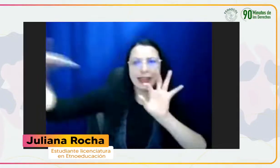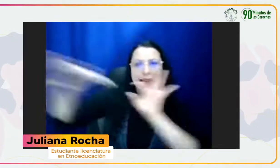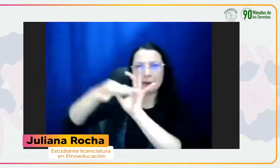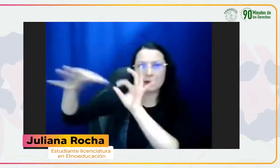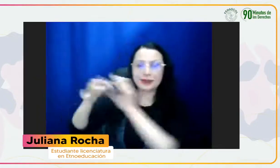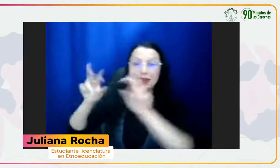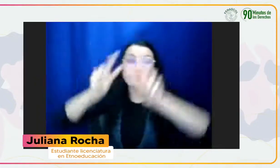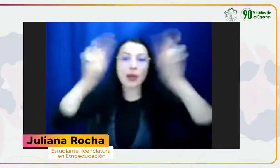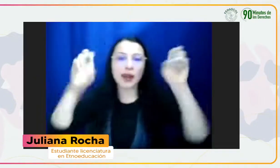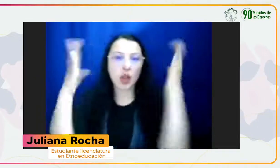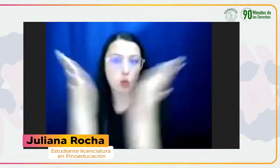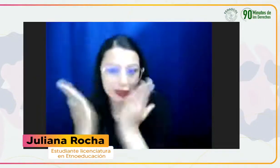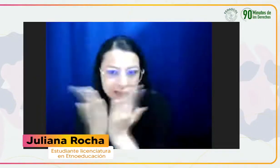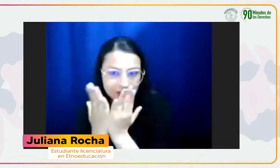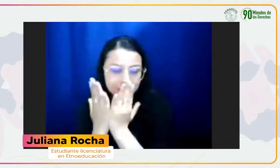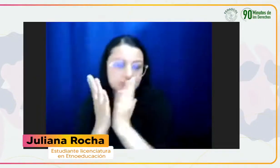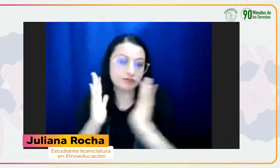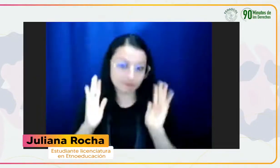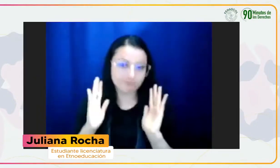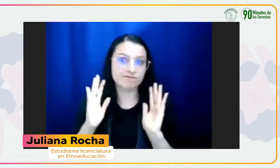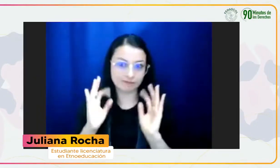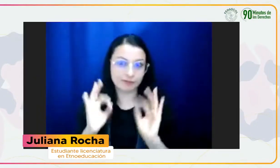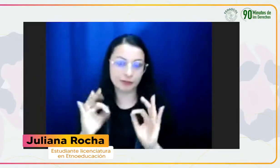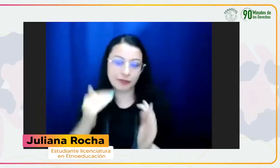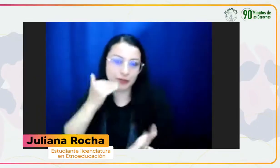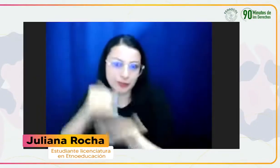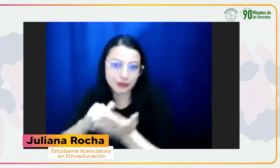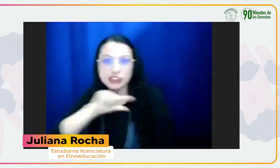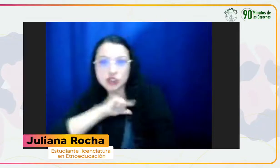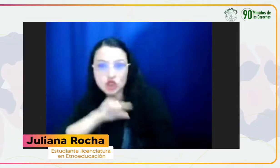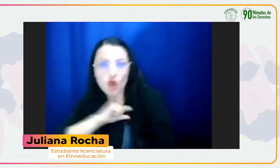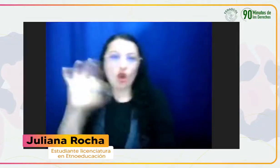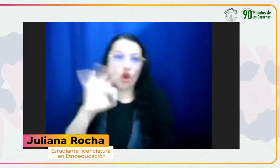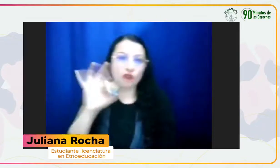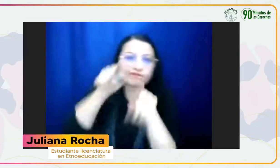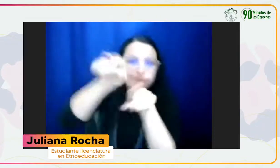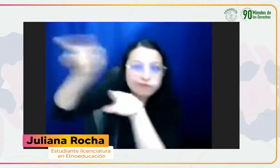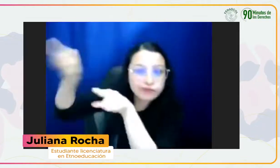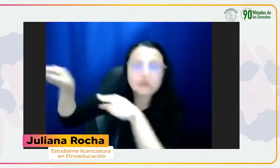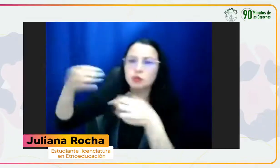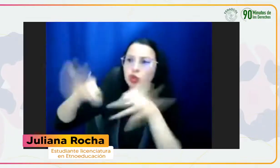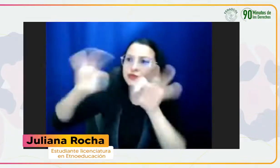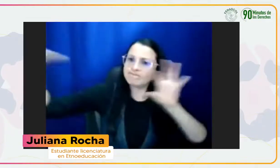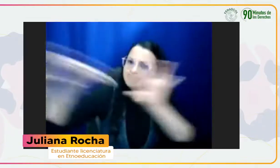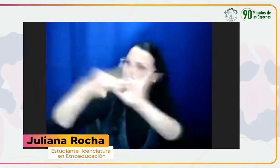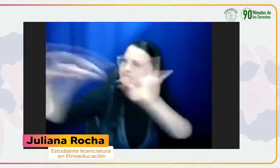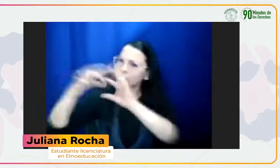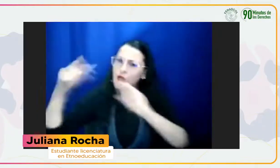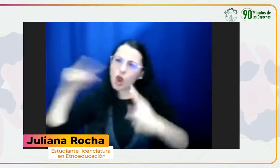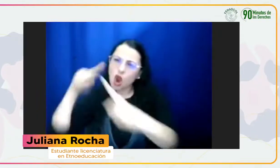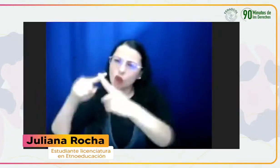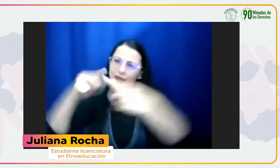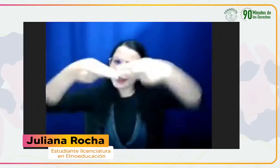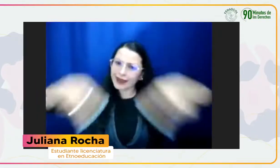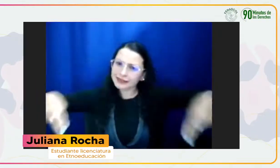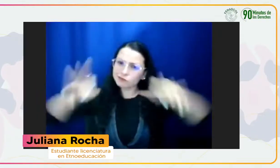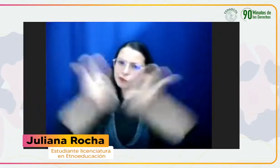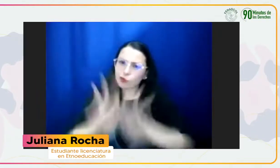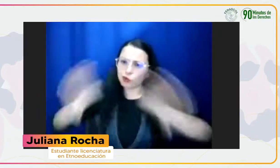Y creo que FENASCOL puede hacer alianzas con el sector educativo al respecto, no sé, con el ISOR y otras entidades, en las cuales puede hacer